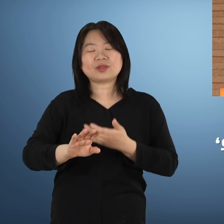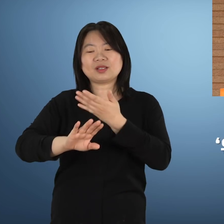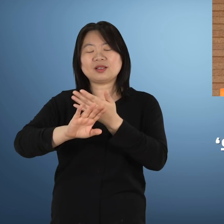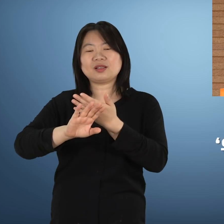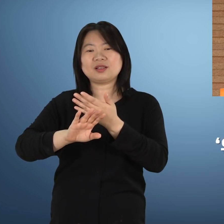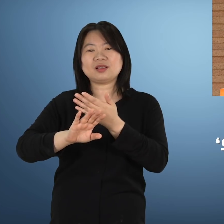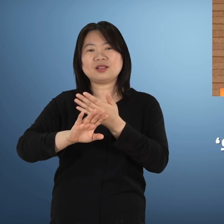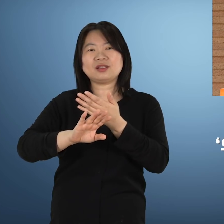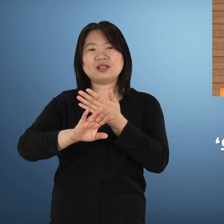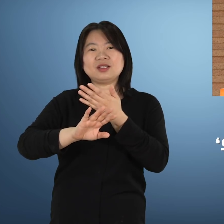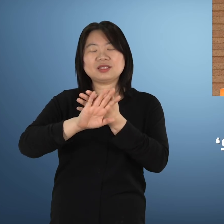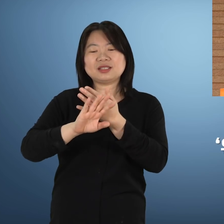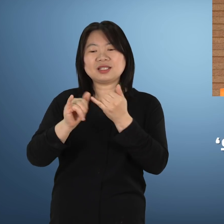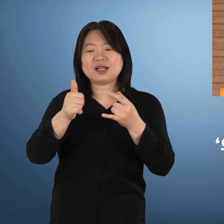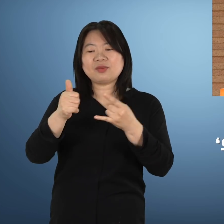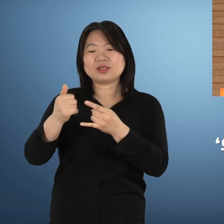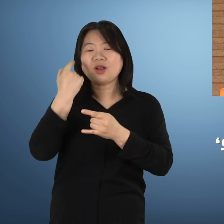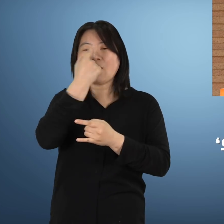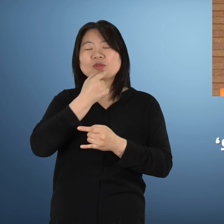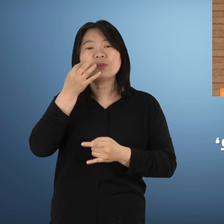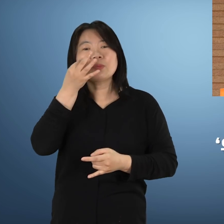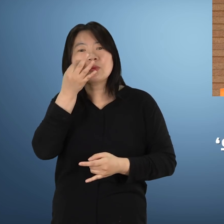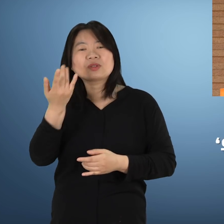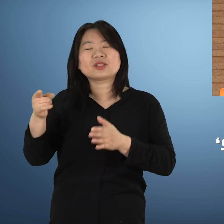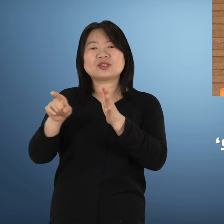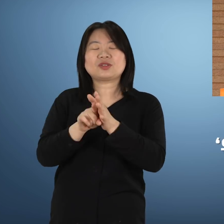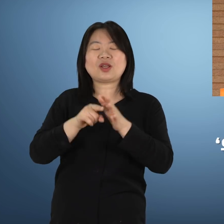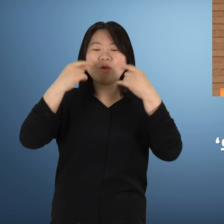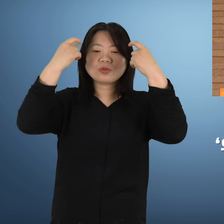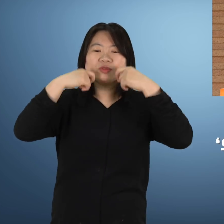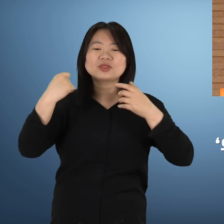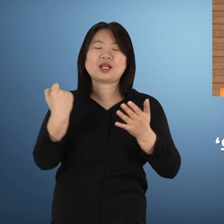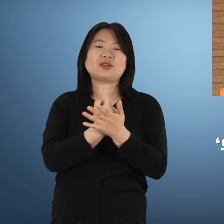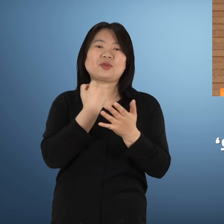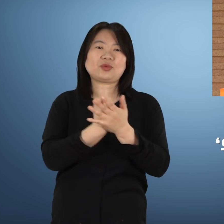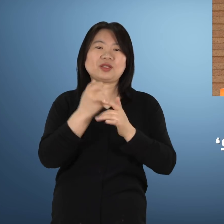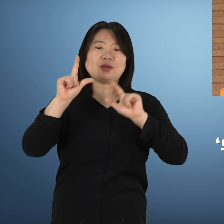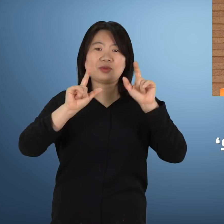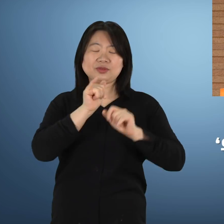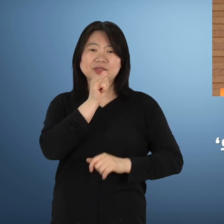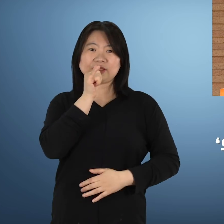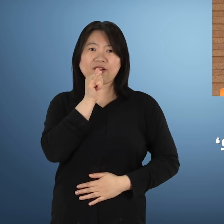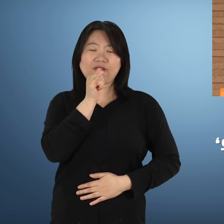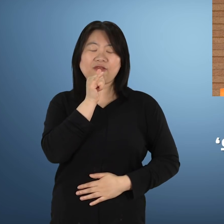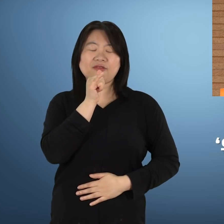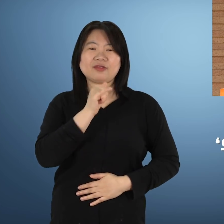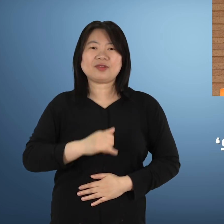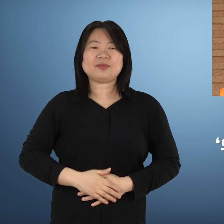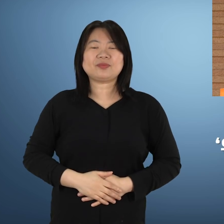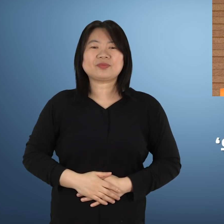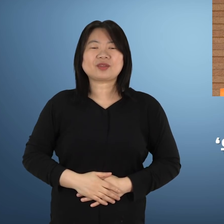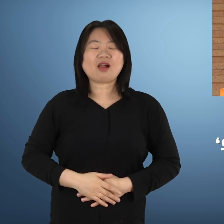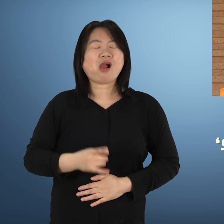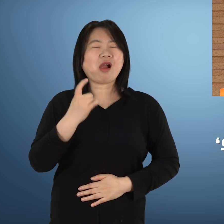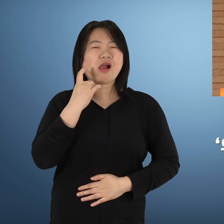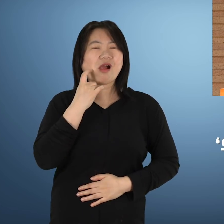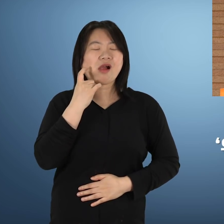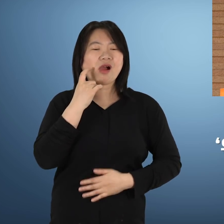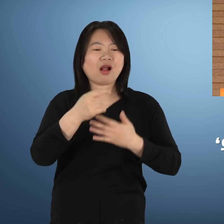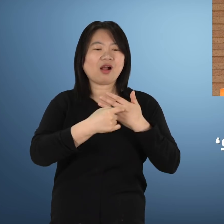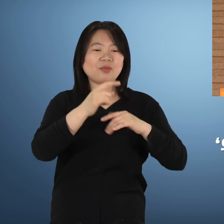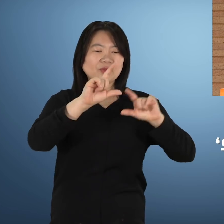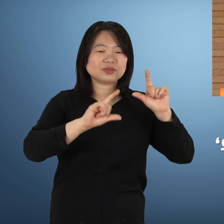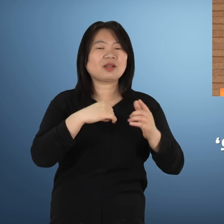남에게 얼굴을 보이려고 우는 애통이 있어요. 이것도 외식에